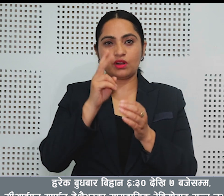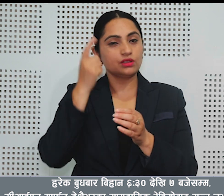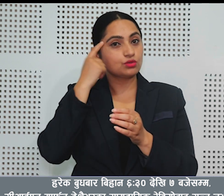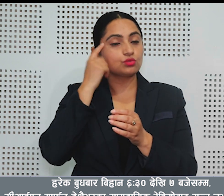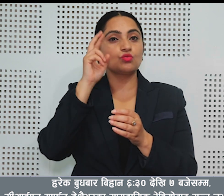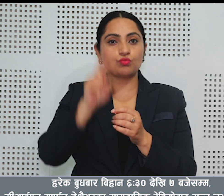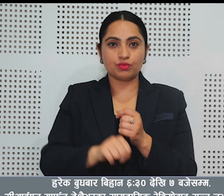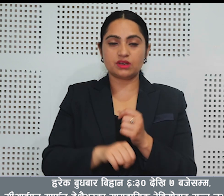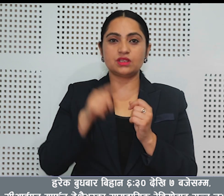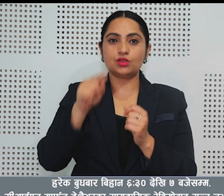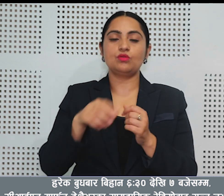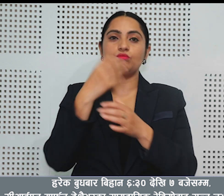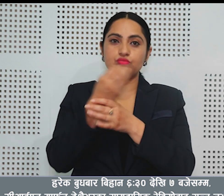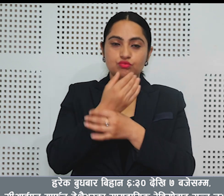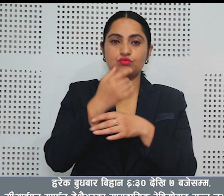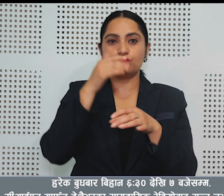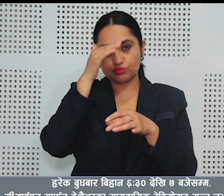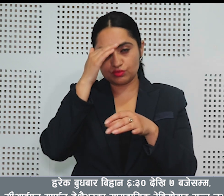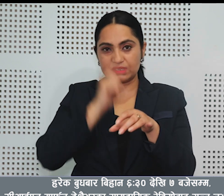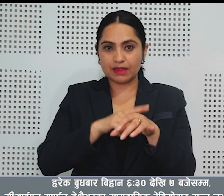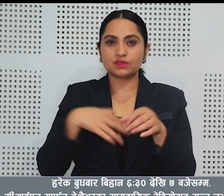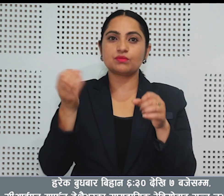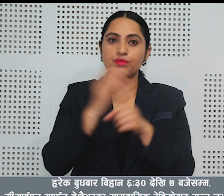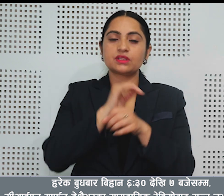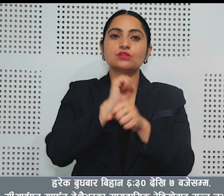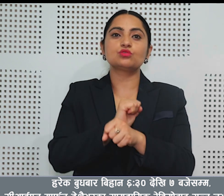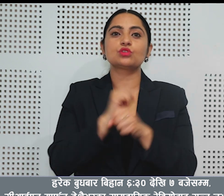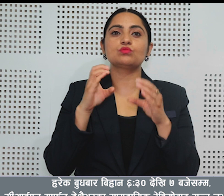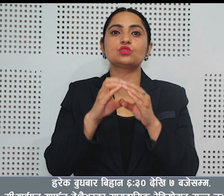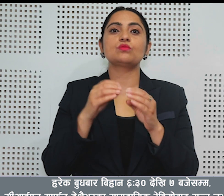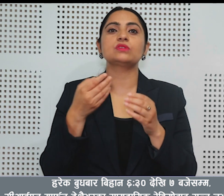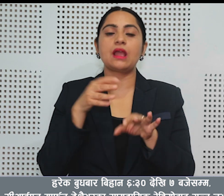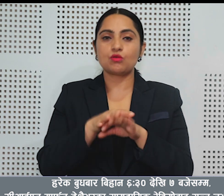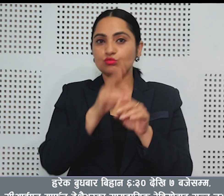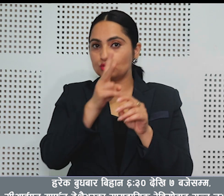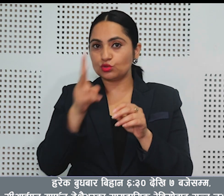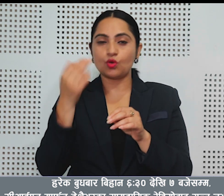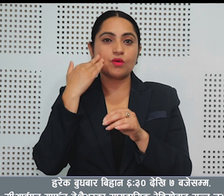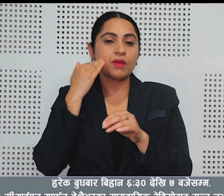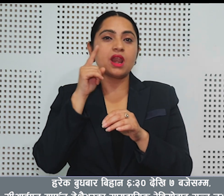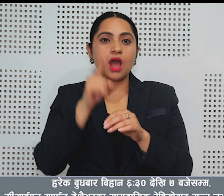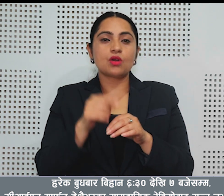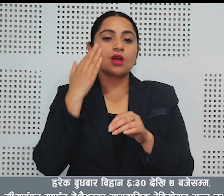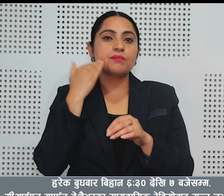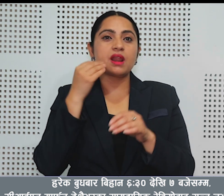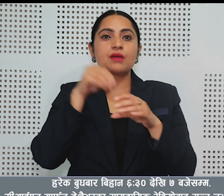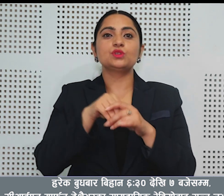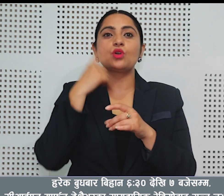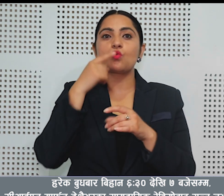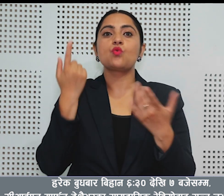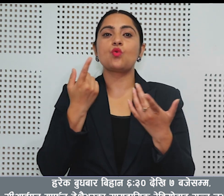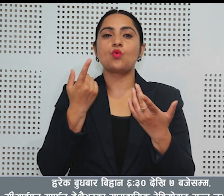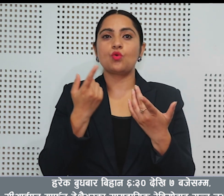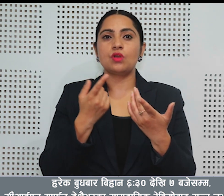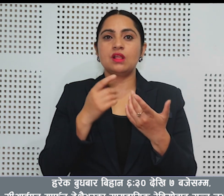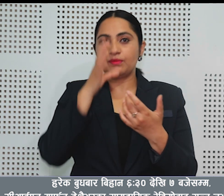सोच्नु पर्यो भने यो विपदको बेलामा सबैभन्दा जोखिमपूर्ण समुदाय भनेको यिनै हुन्, महिला हुन्। महिलामा नि को हुन्छ भन्दाखेरि